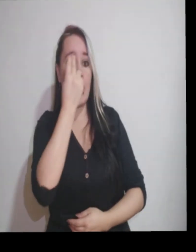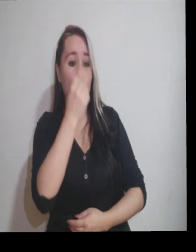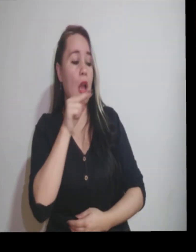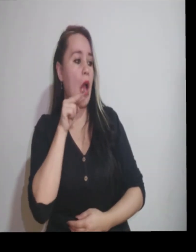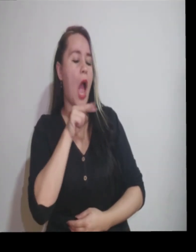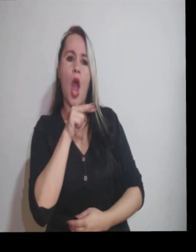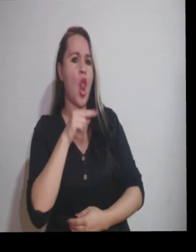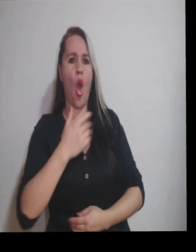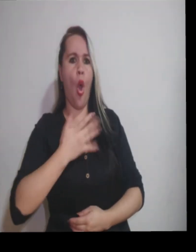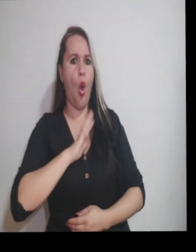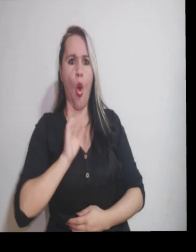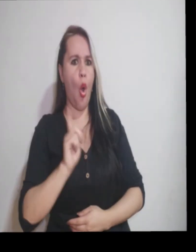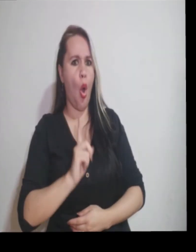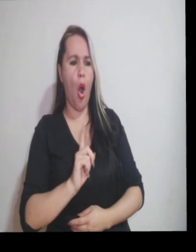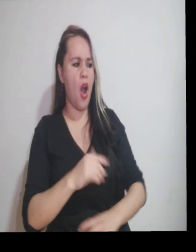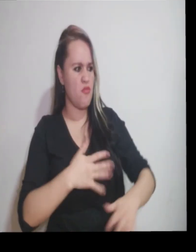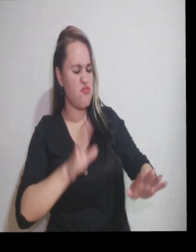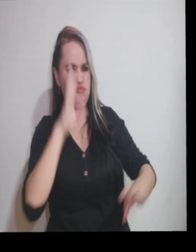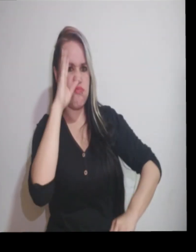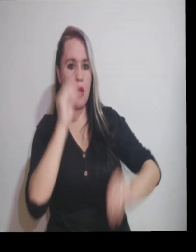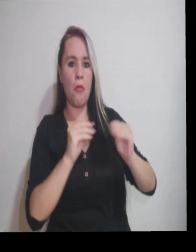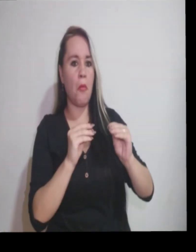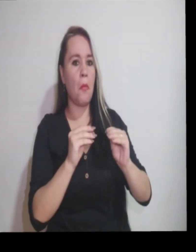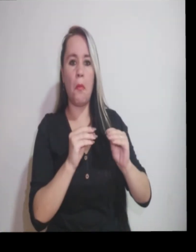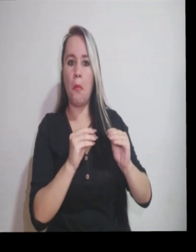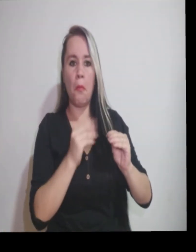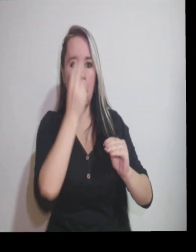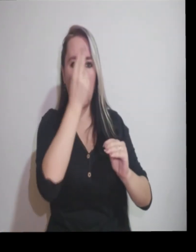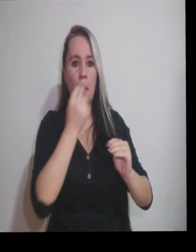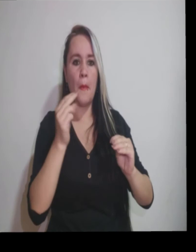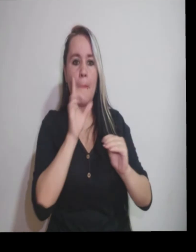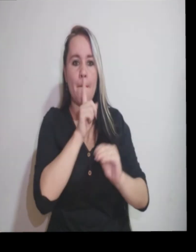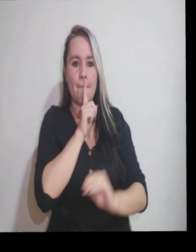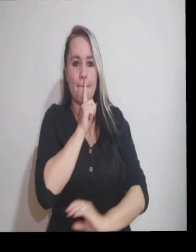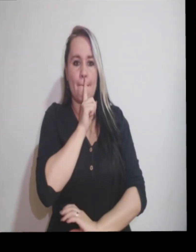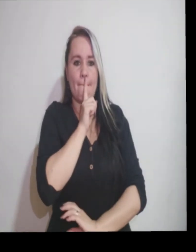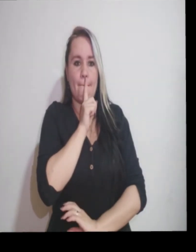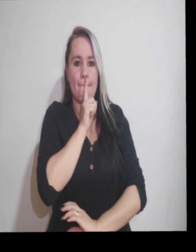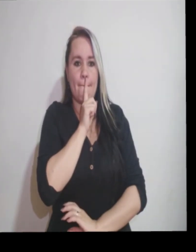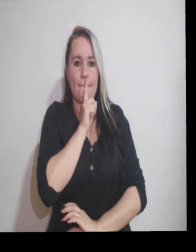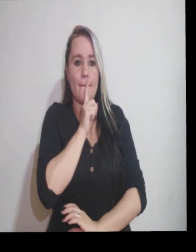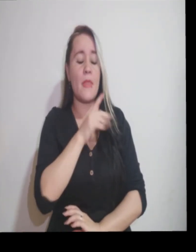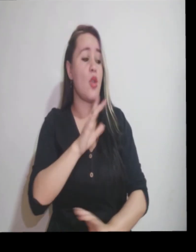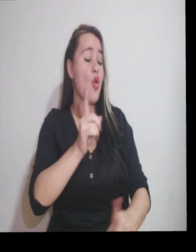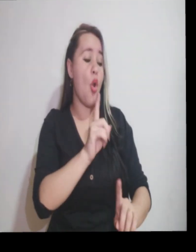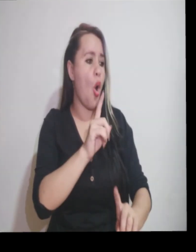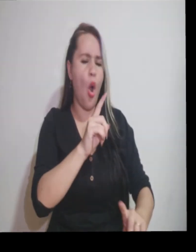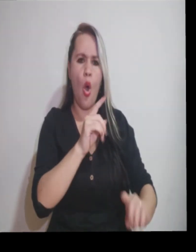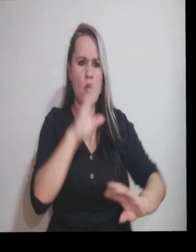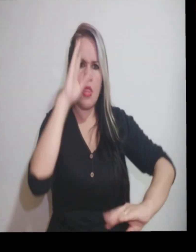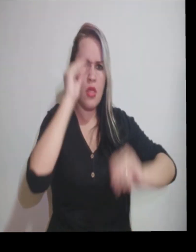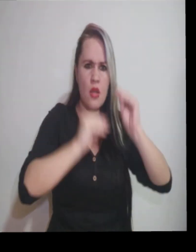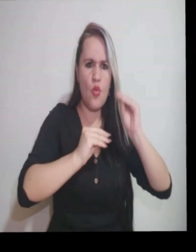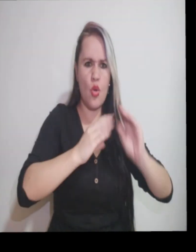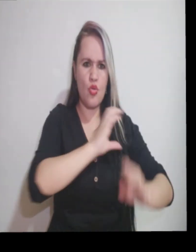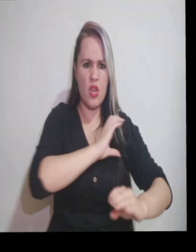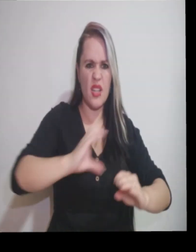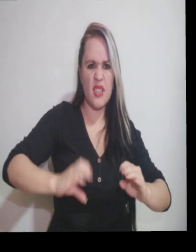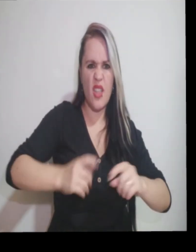estaba la situación, no tuvo la capacidad de decir estos aspectos son intolerables, estos sin